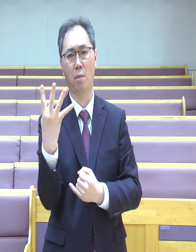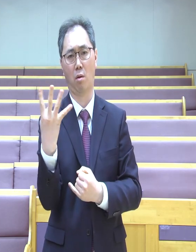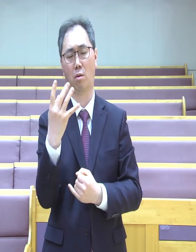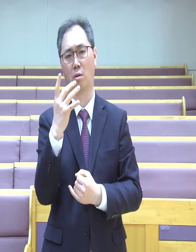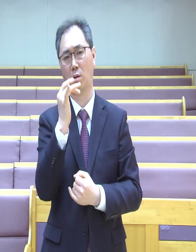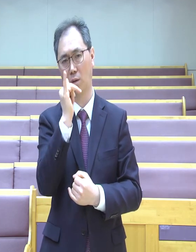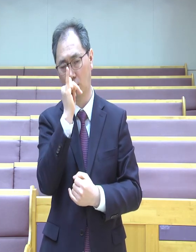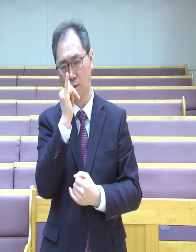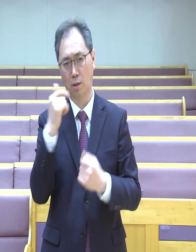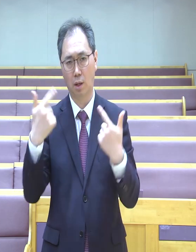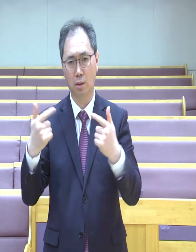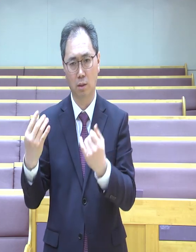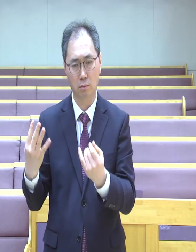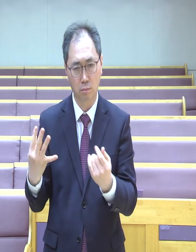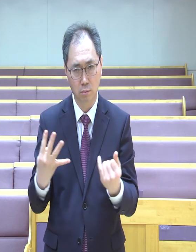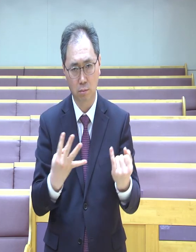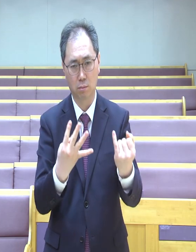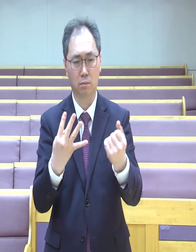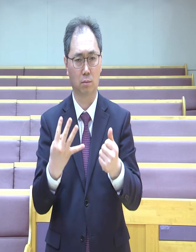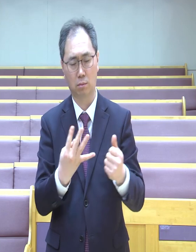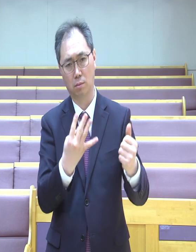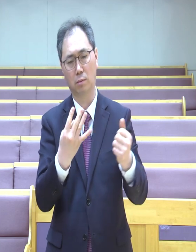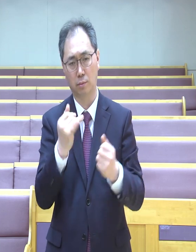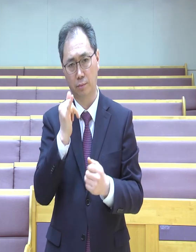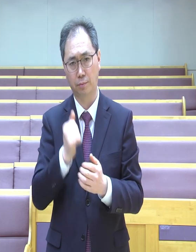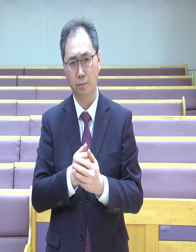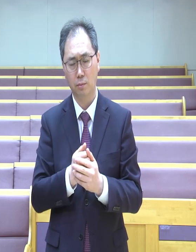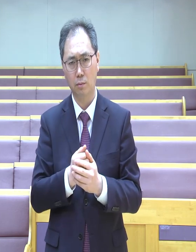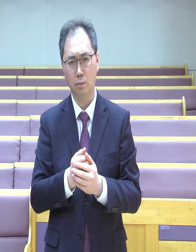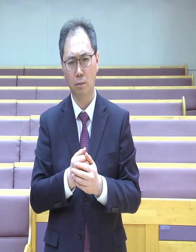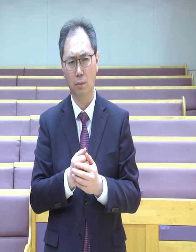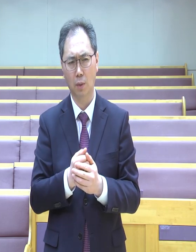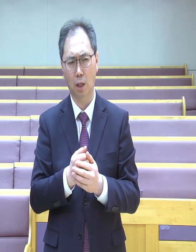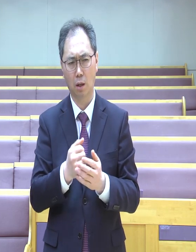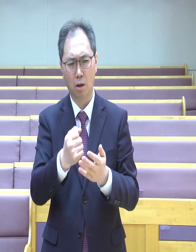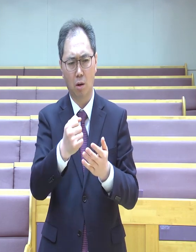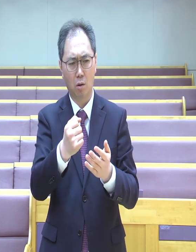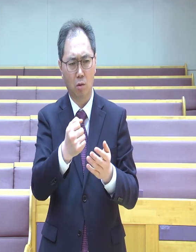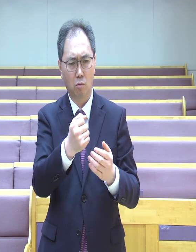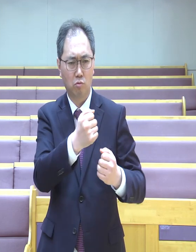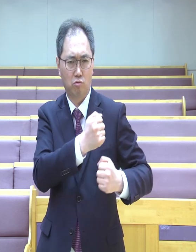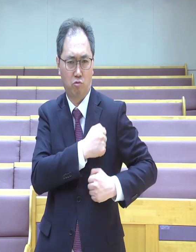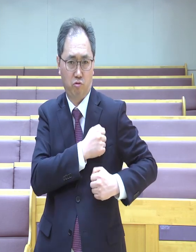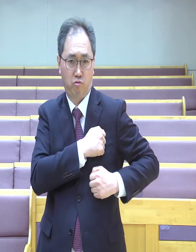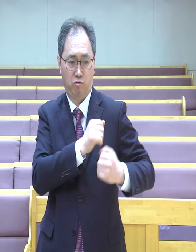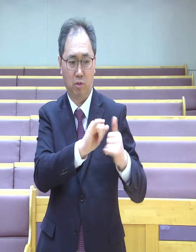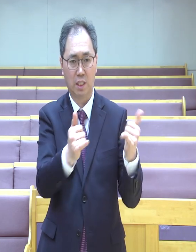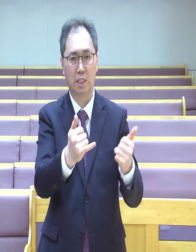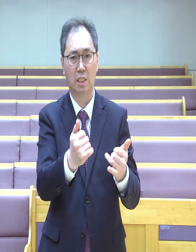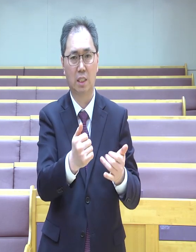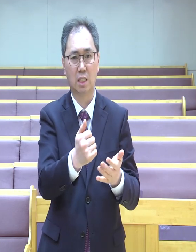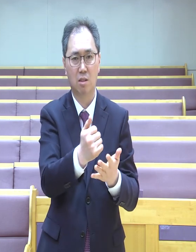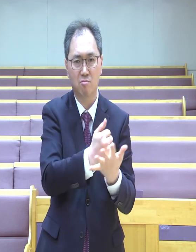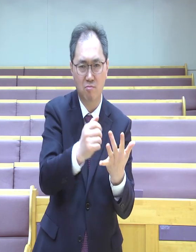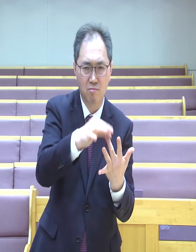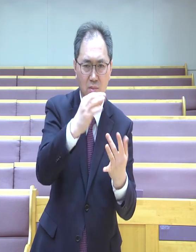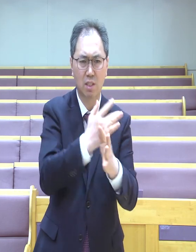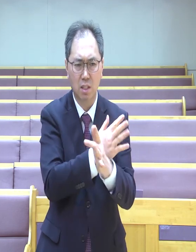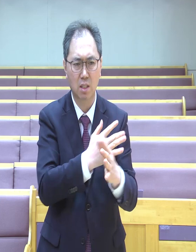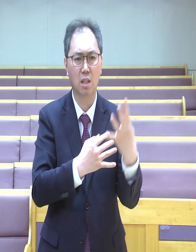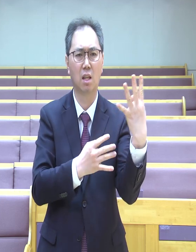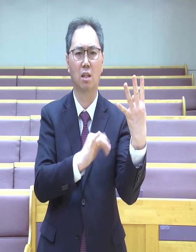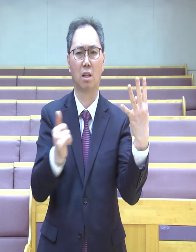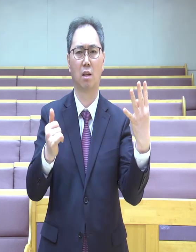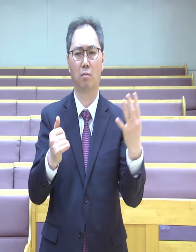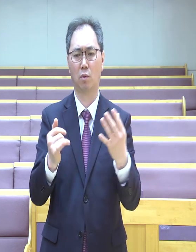옷을 나누기 위해서 제비 뽑고 웃는 장난쳤던 군병 또한 몇 명이었습니까? 4명이었죠.